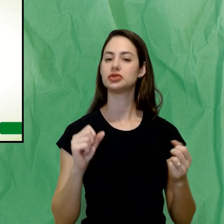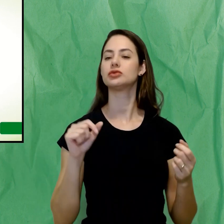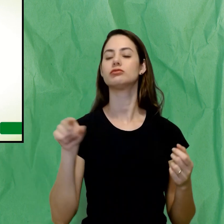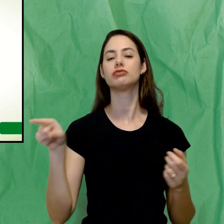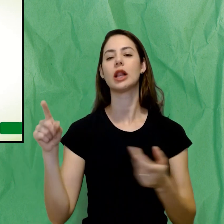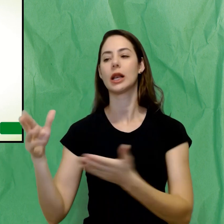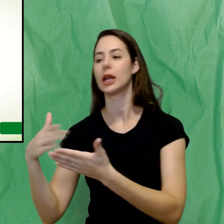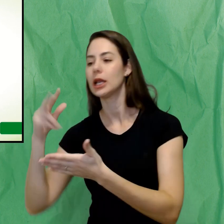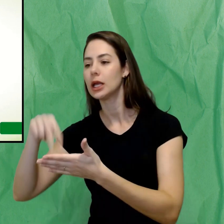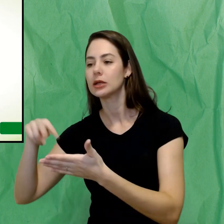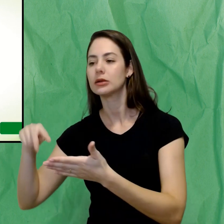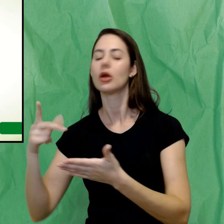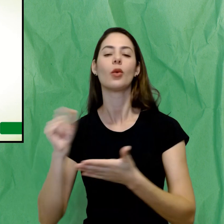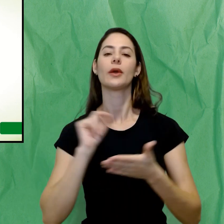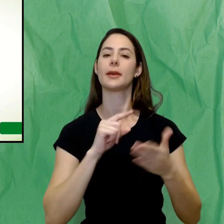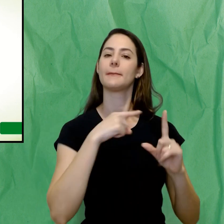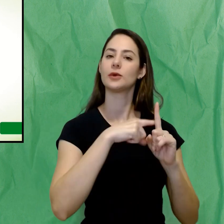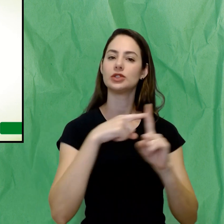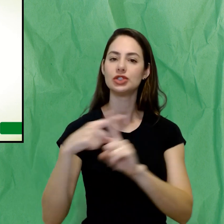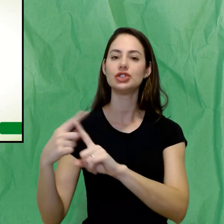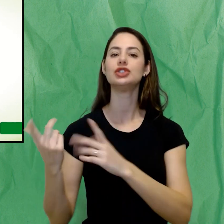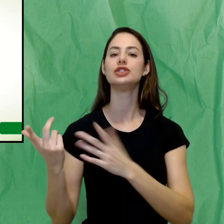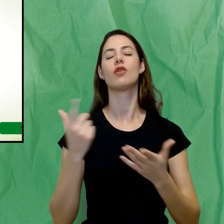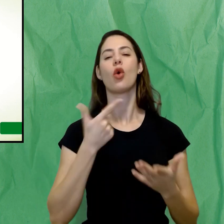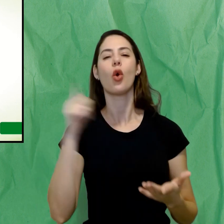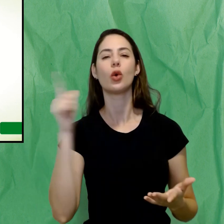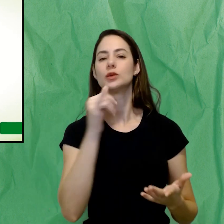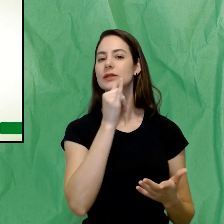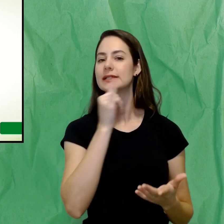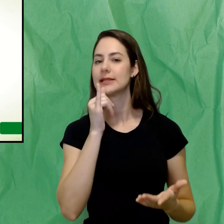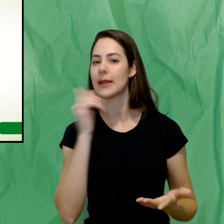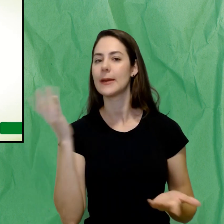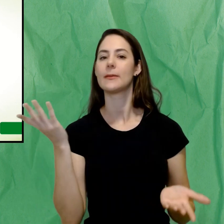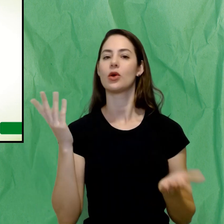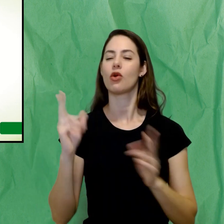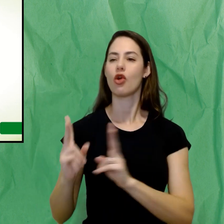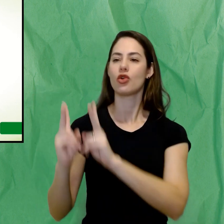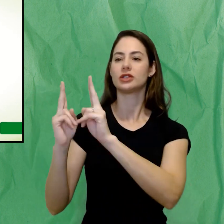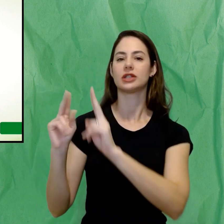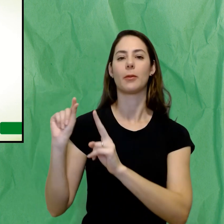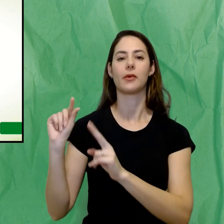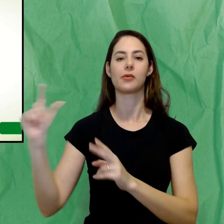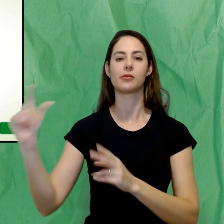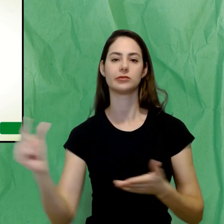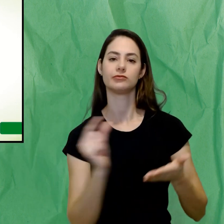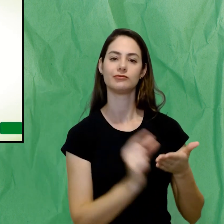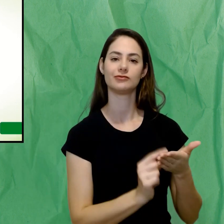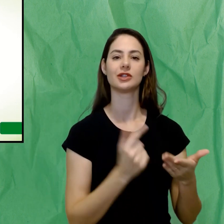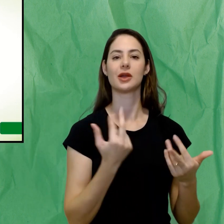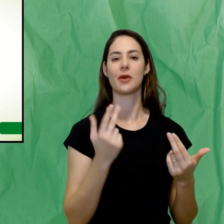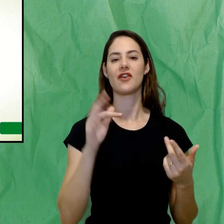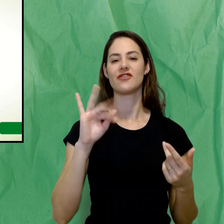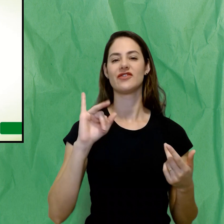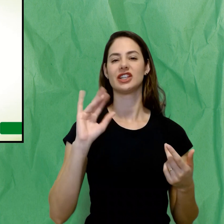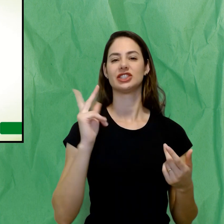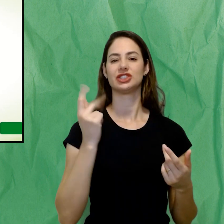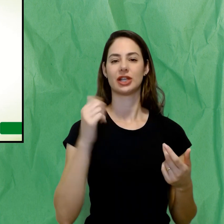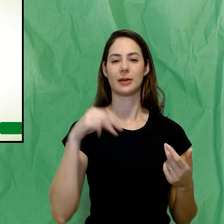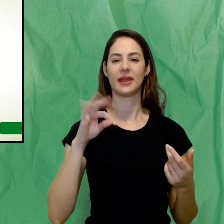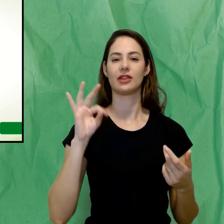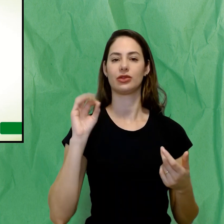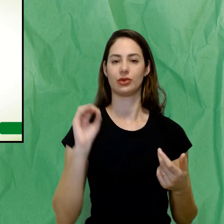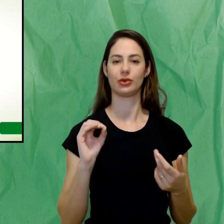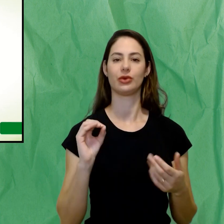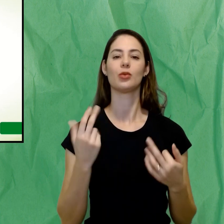pontos positivos, destacar, trazer outros exemplos, recortar partes da obra, como a gente viu no fichamento. Então,